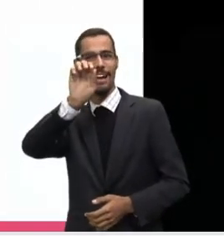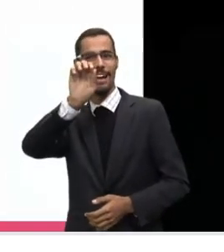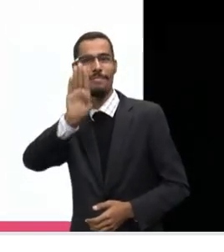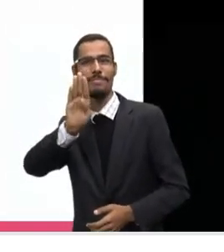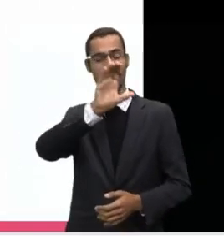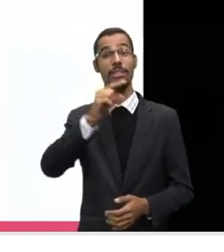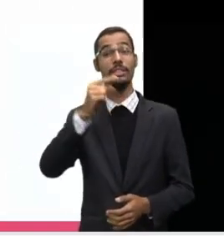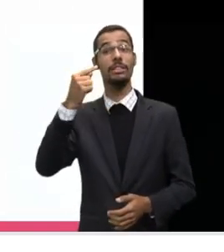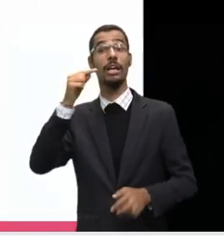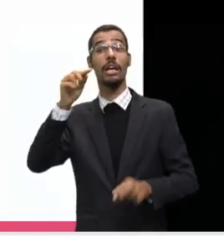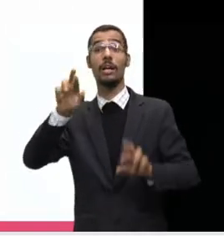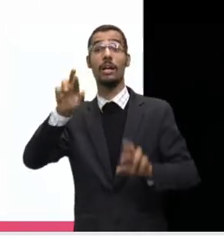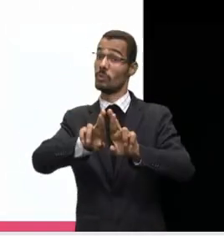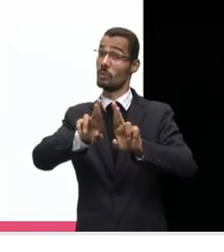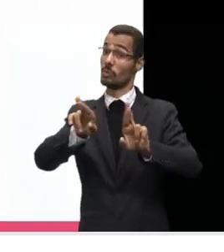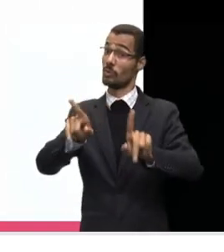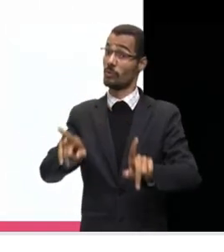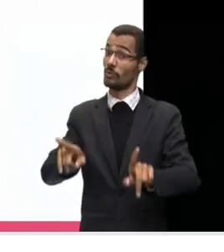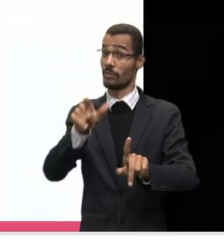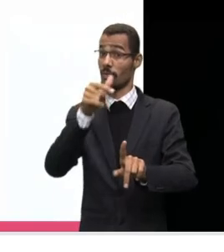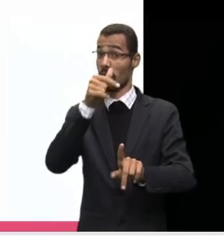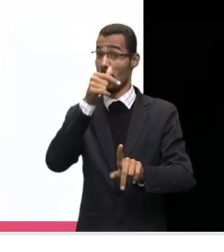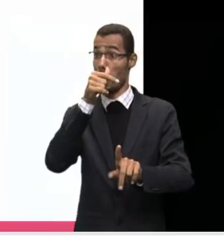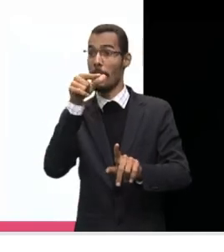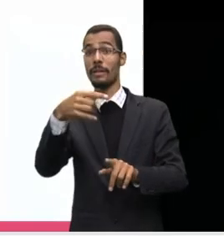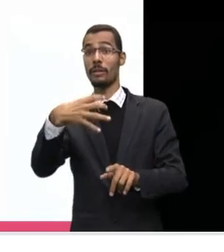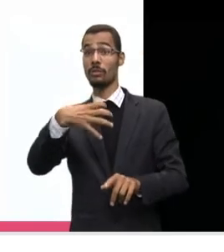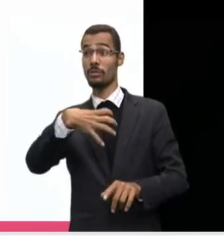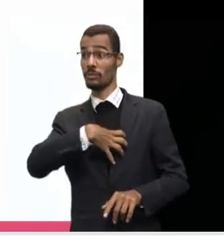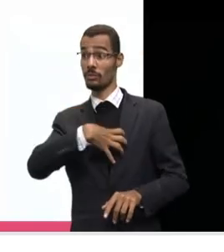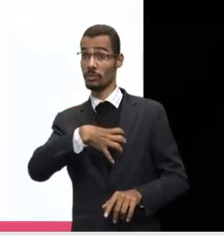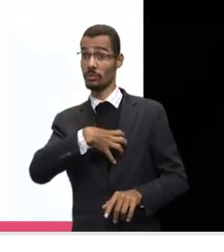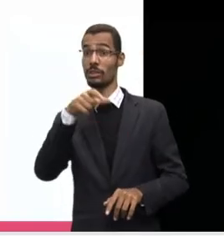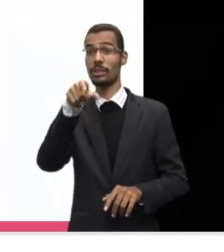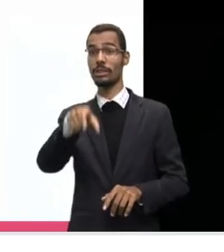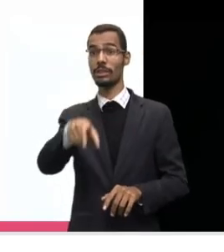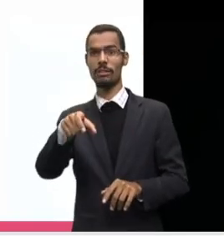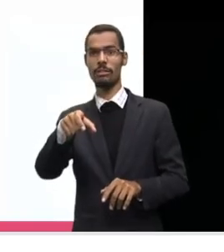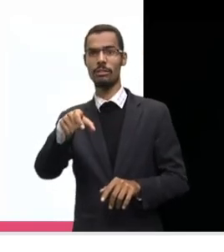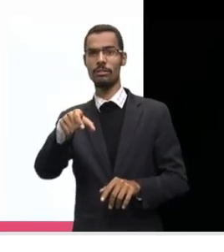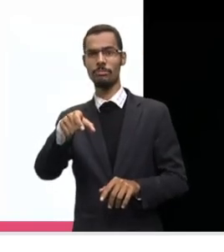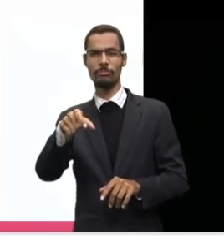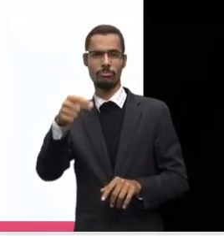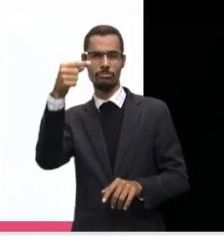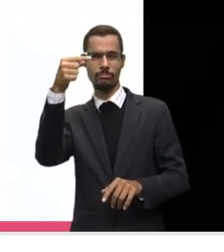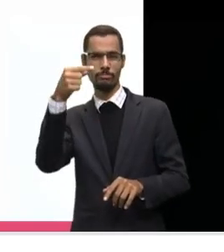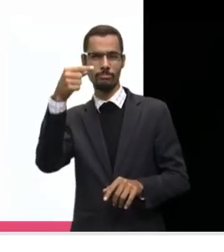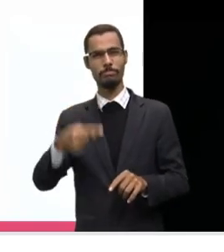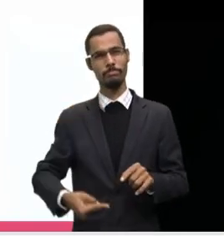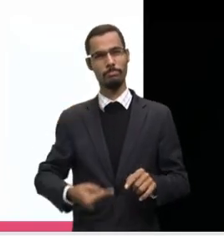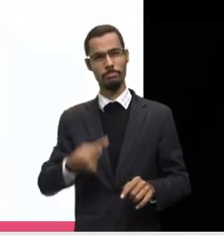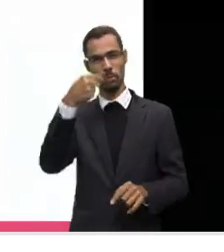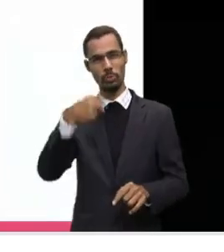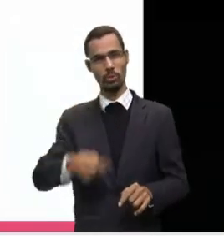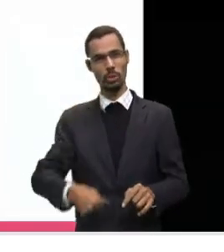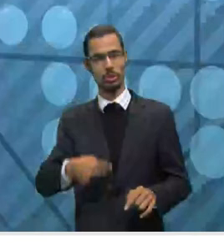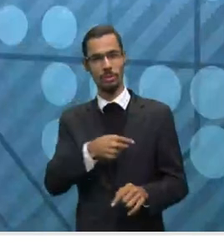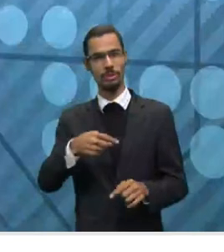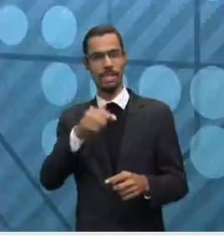eles são diferentes quanto ao seu modo e o ponto articulatório. Apenas um exemplo. O